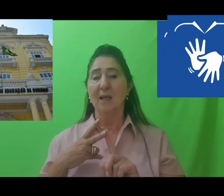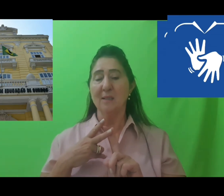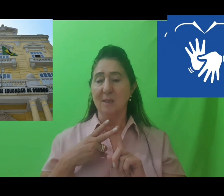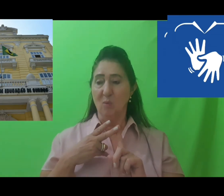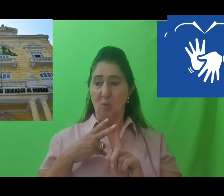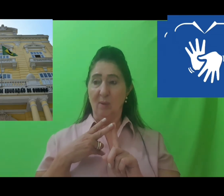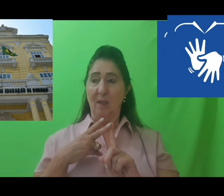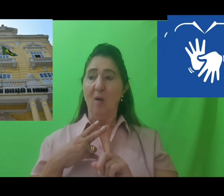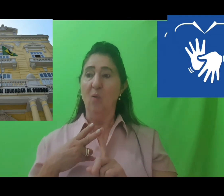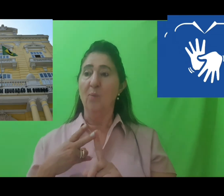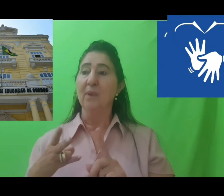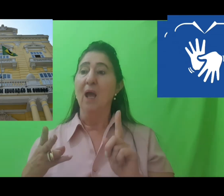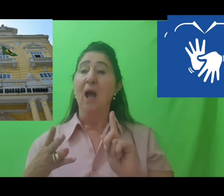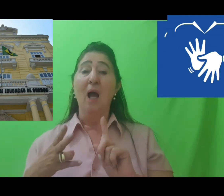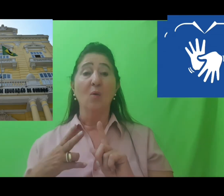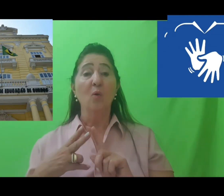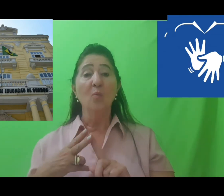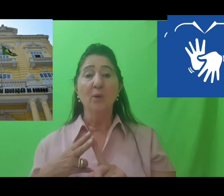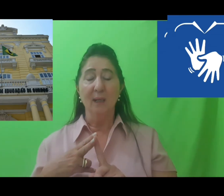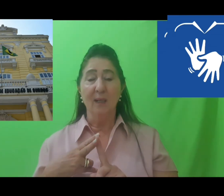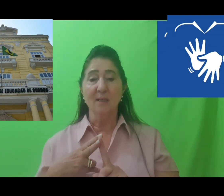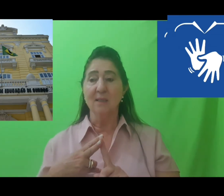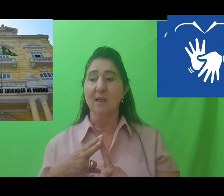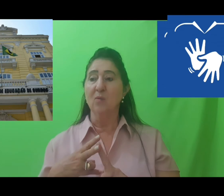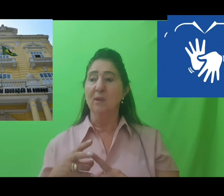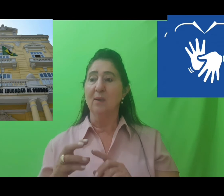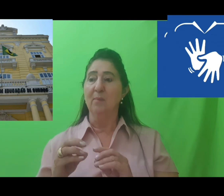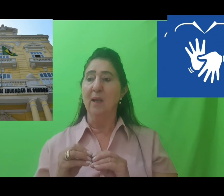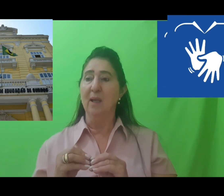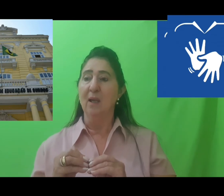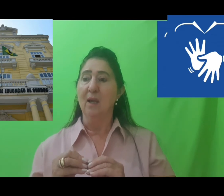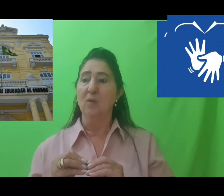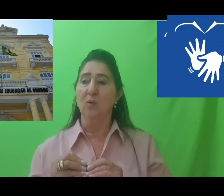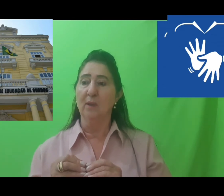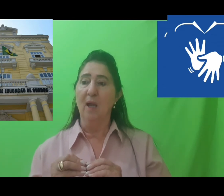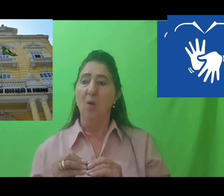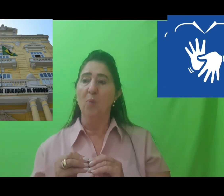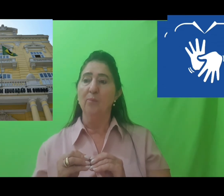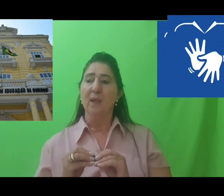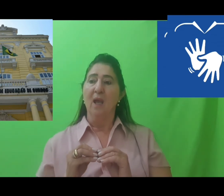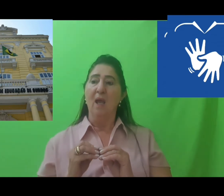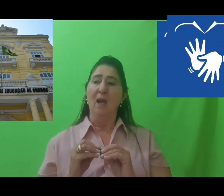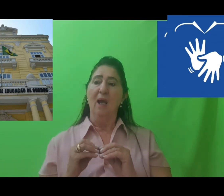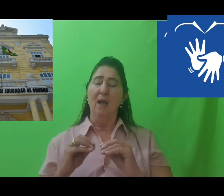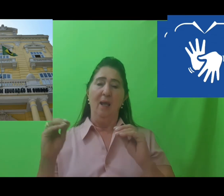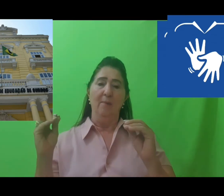comunicação total, a comunicação também total, ela é